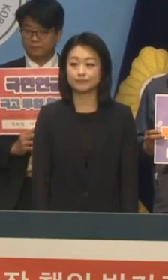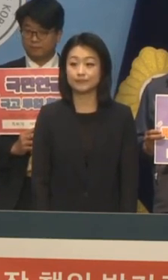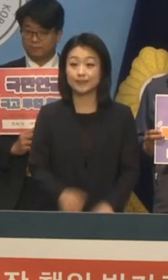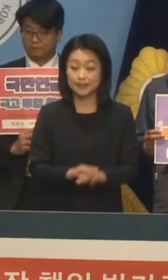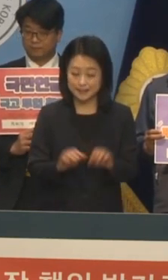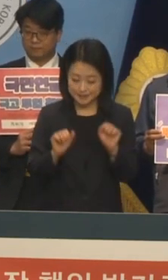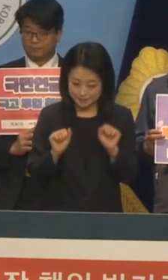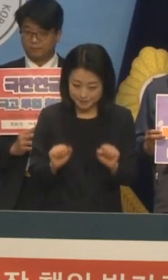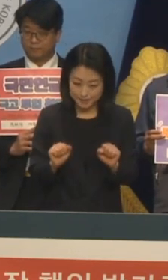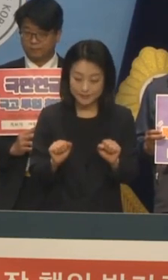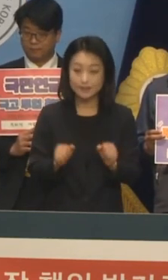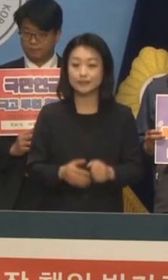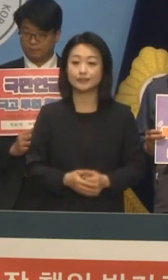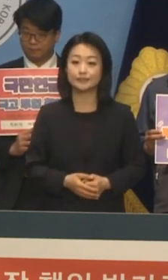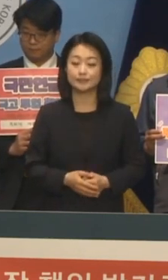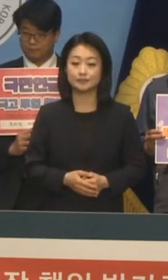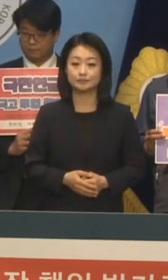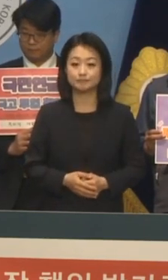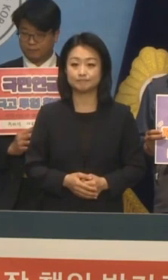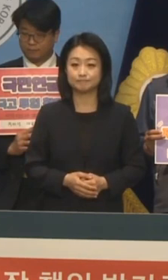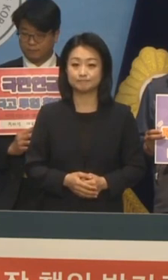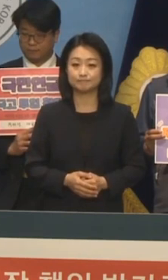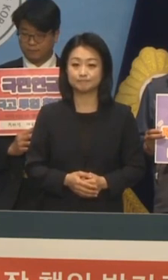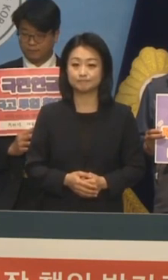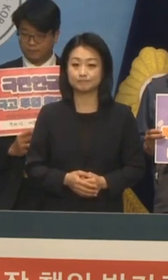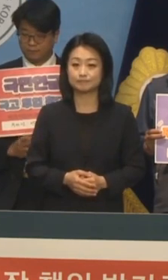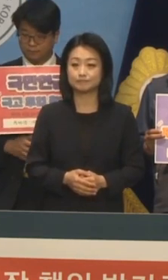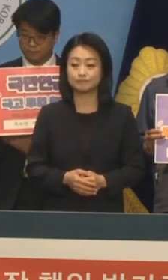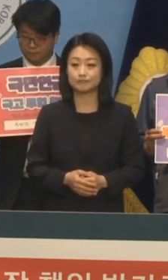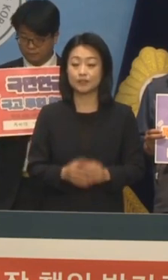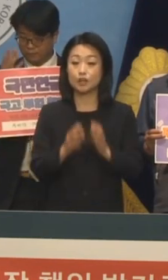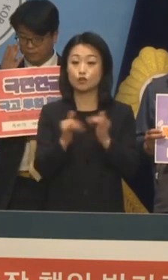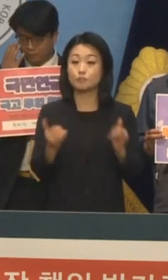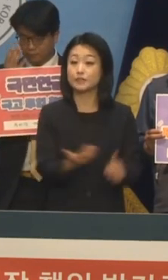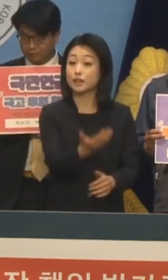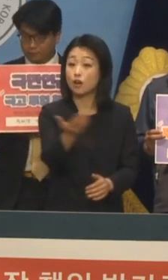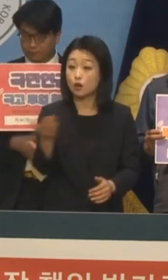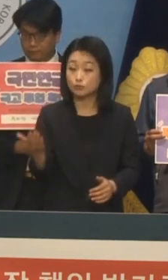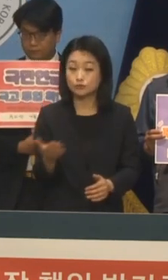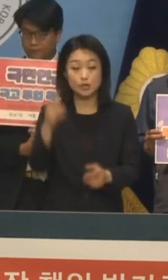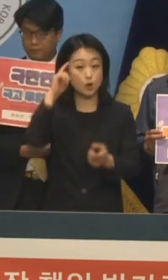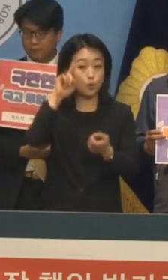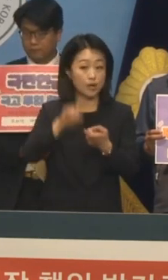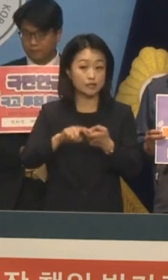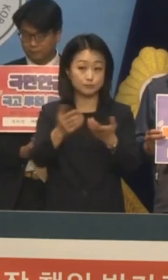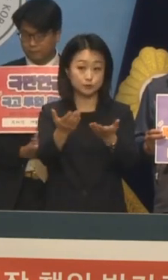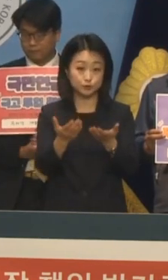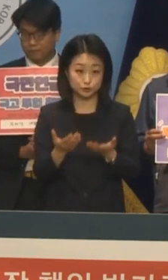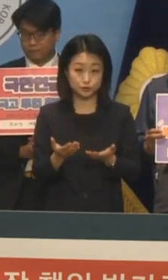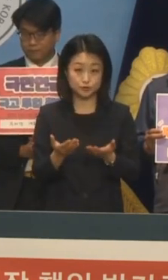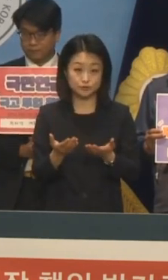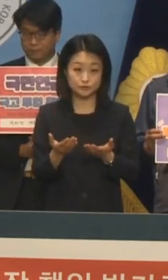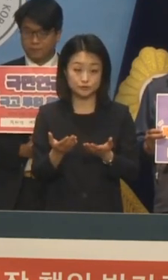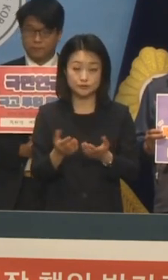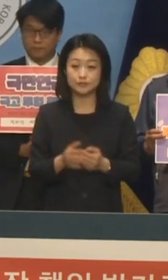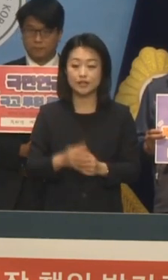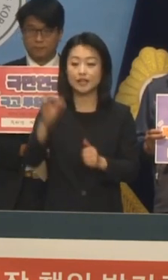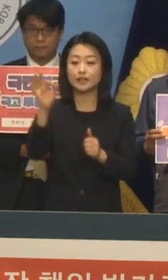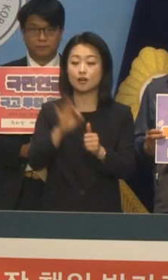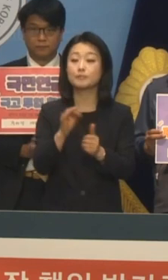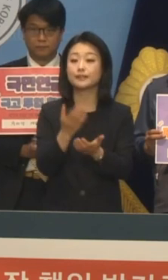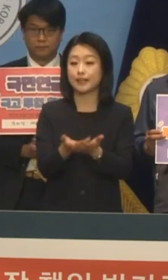네, 안녕하십니까. 정의당 국회의원 이자스민입니다. 국민들께서 가장 큰 관심을 가지실 의제 중 하나가 바로